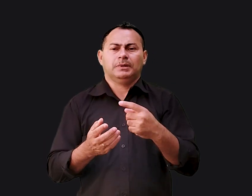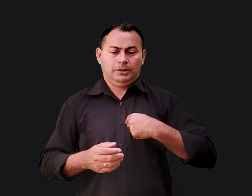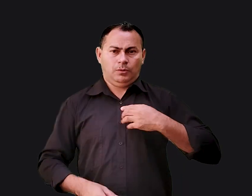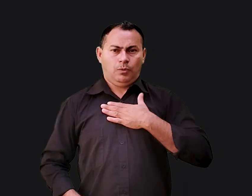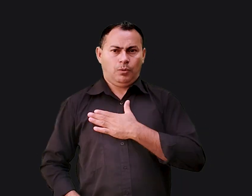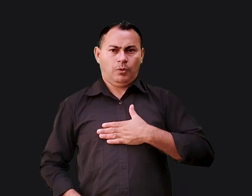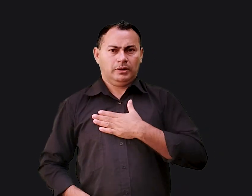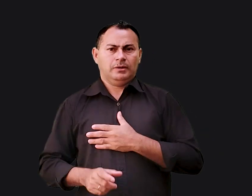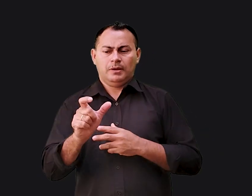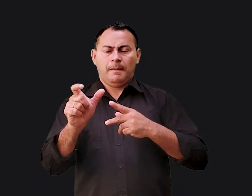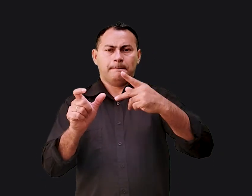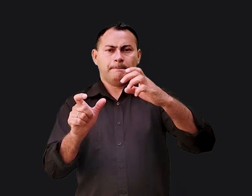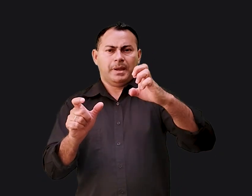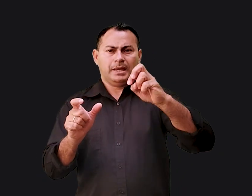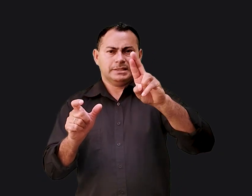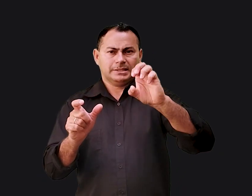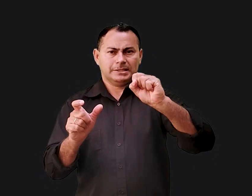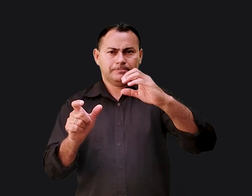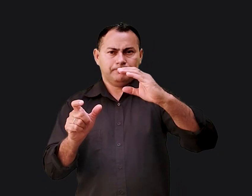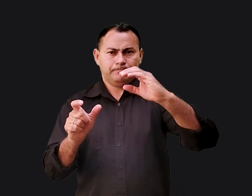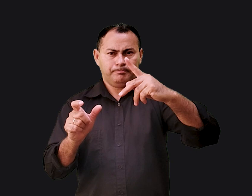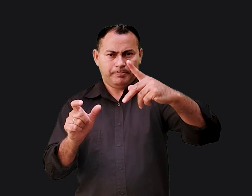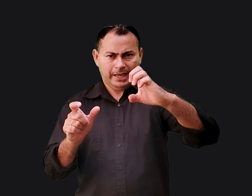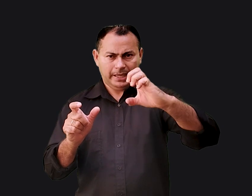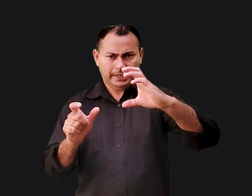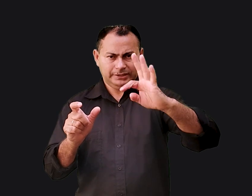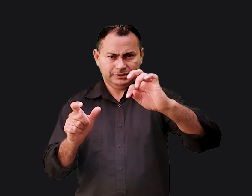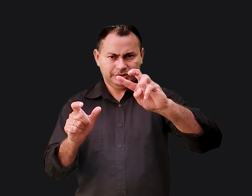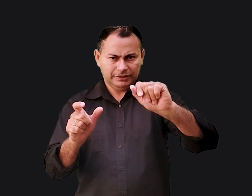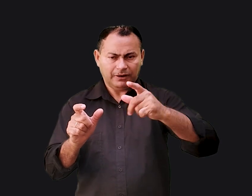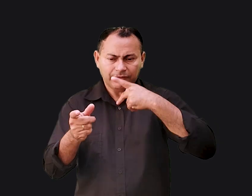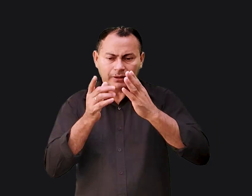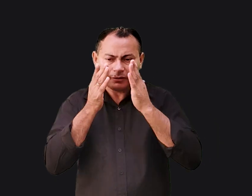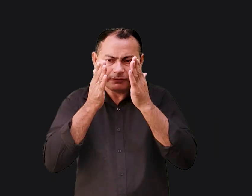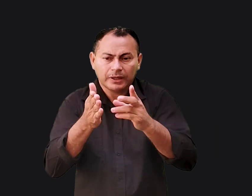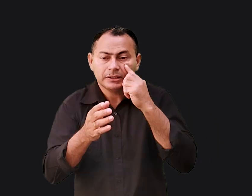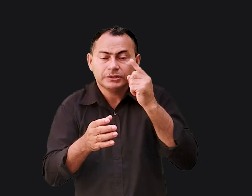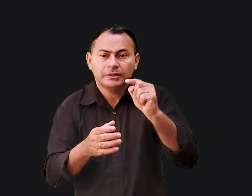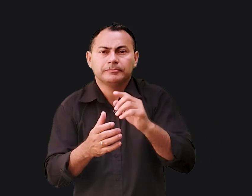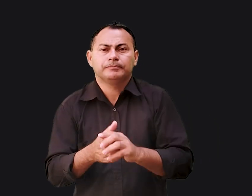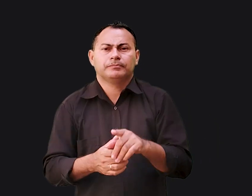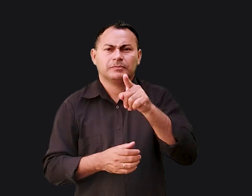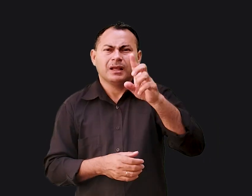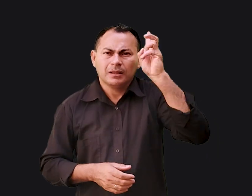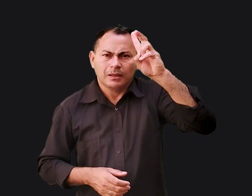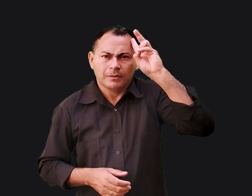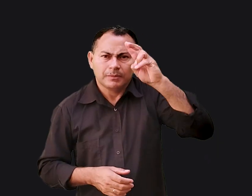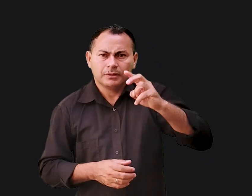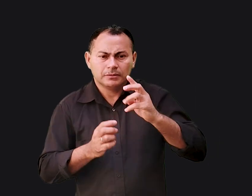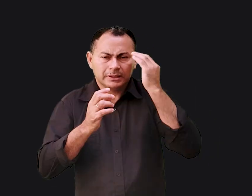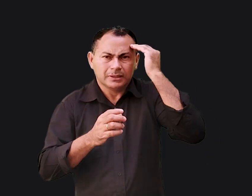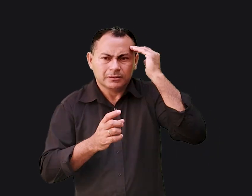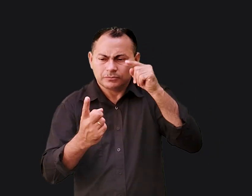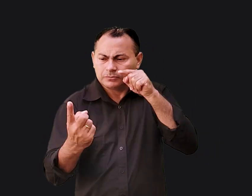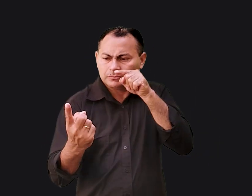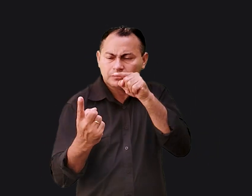Eu gosto da palavra perspectiva. Ela quer dizer olhar através de. Vocês se lembram da visão objetiva